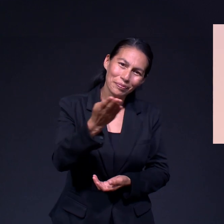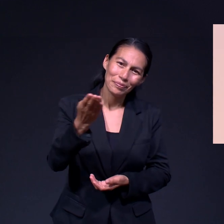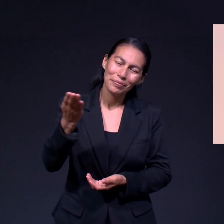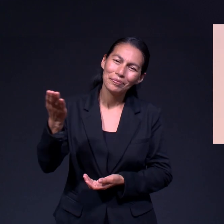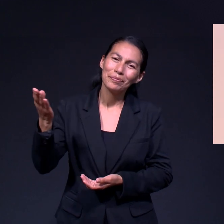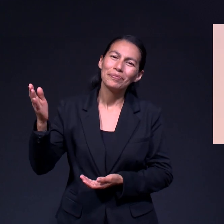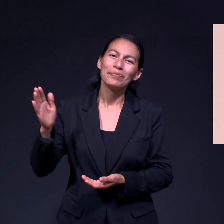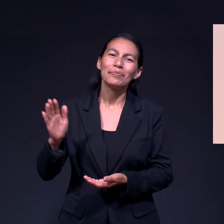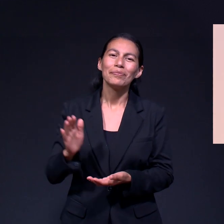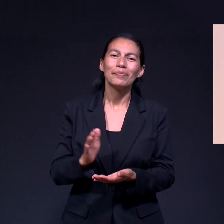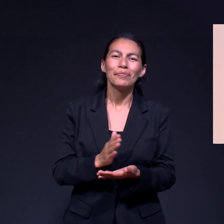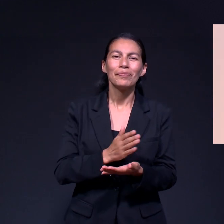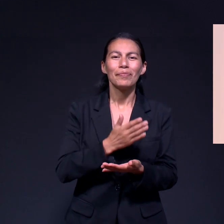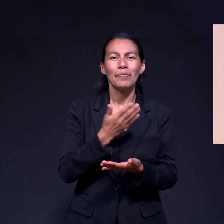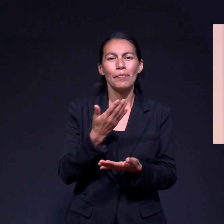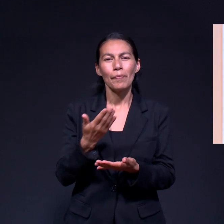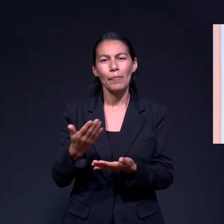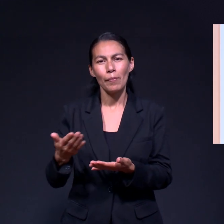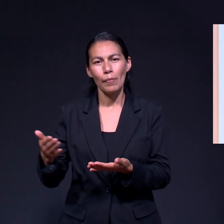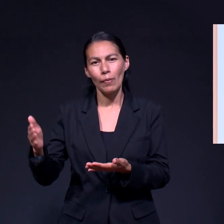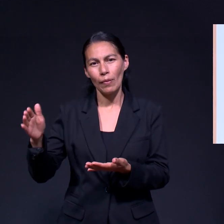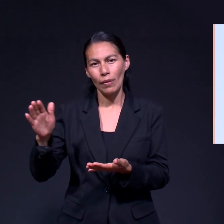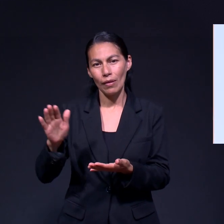que lo puedas ver